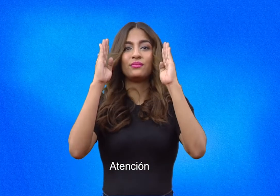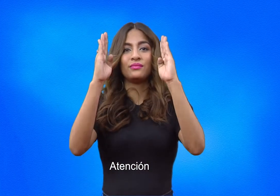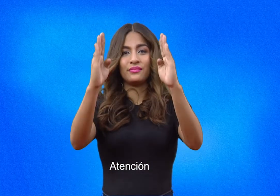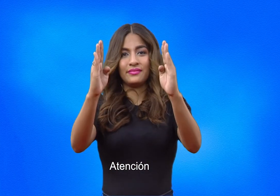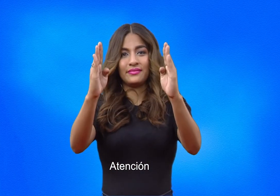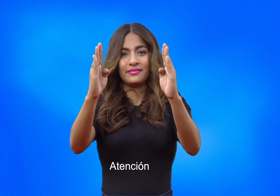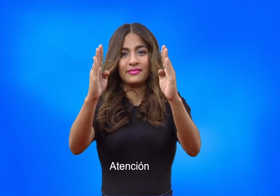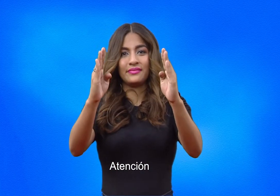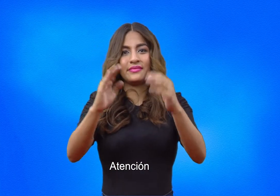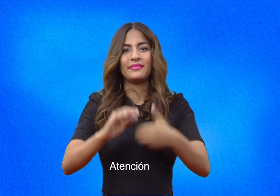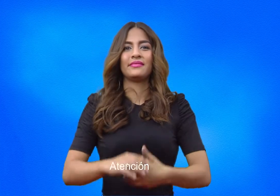Atención.